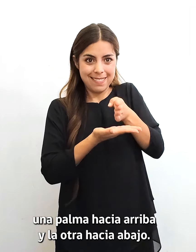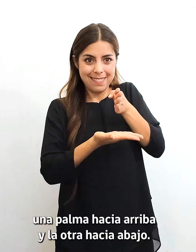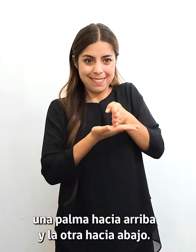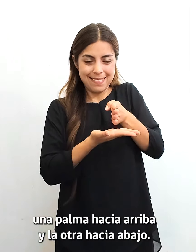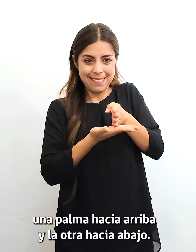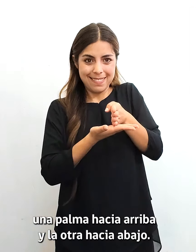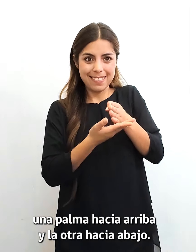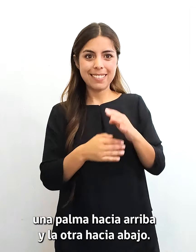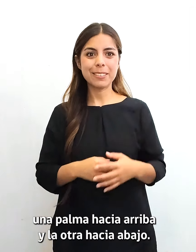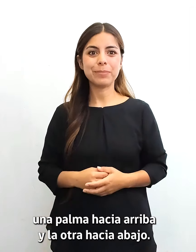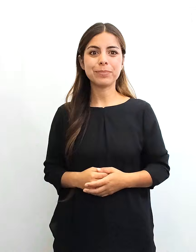abajo.